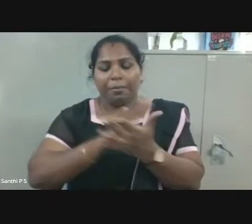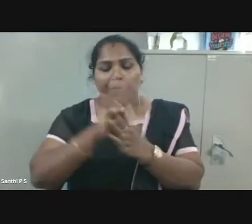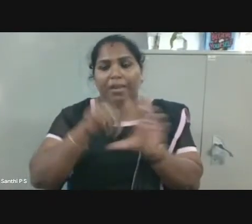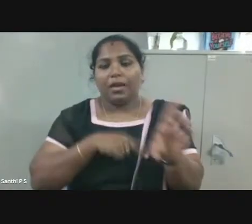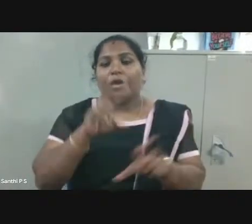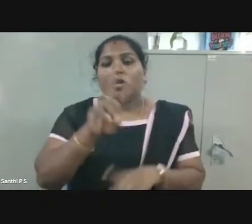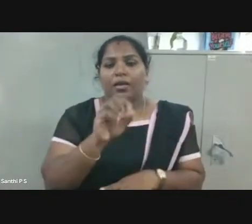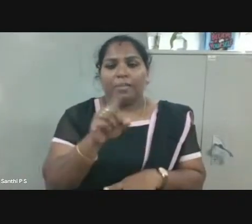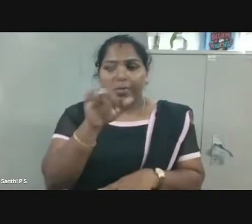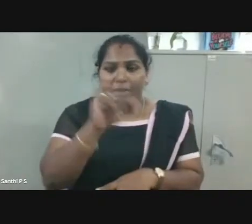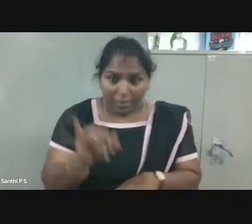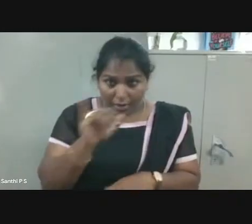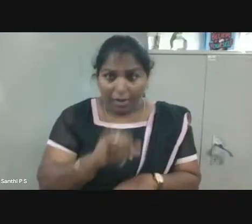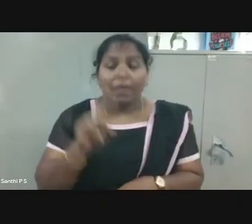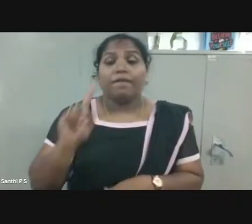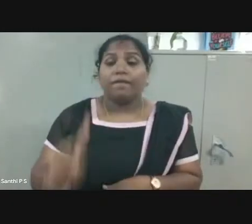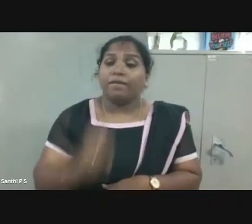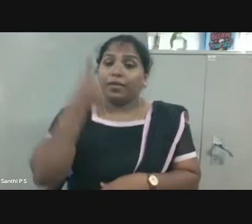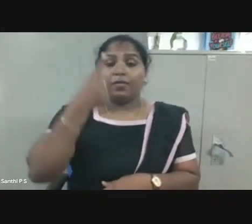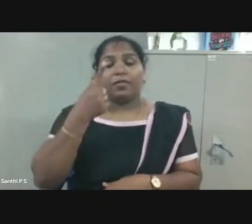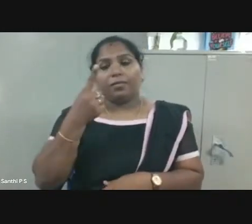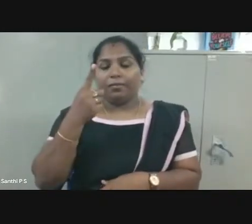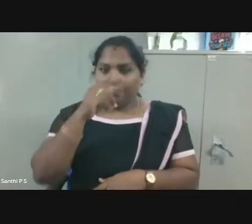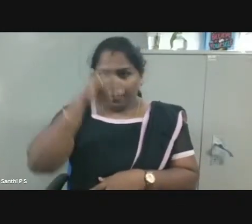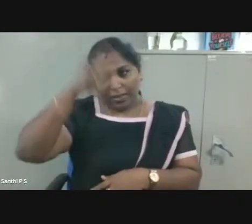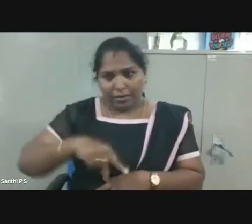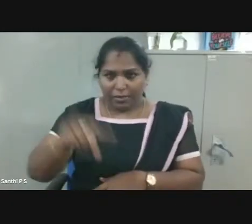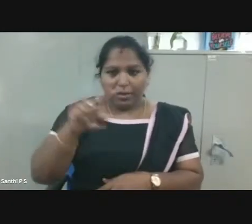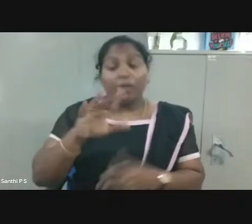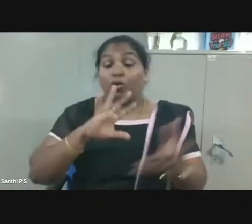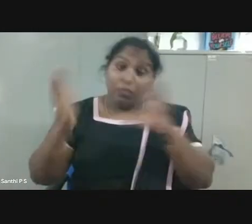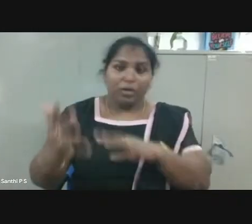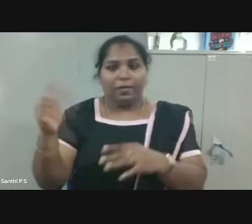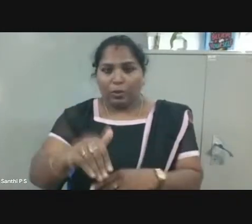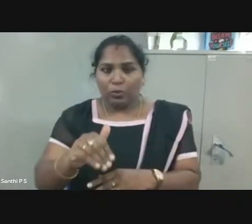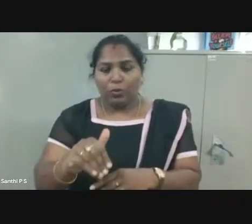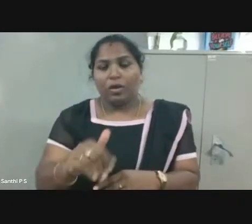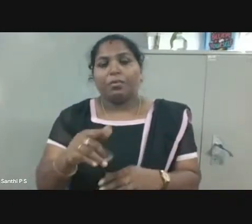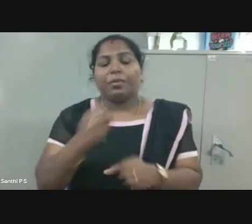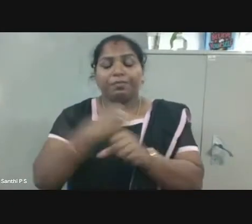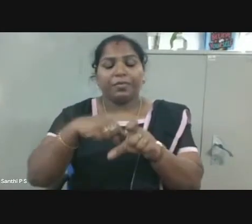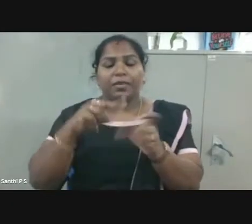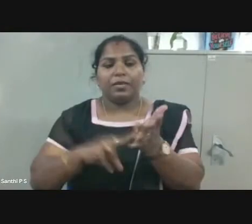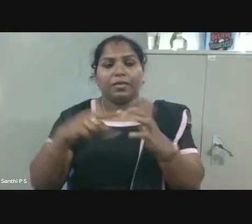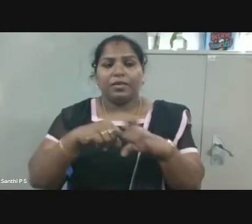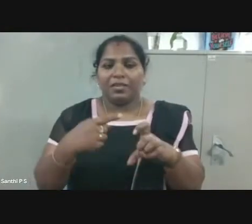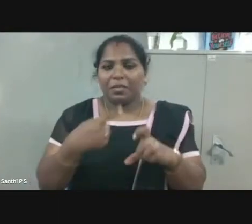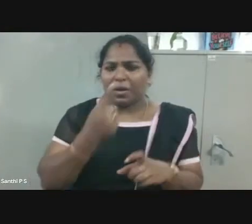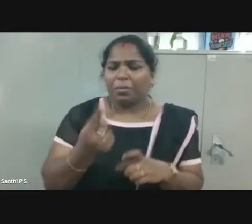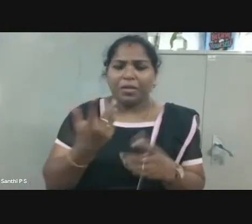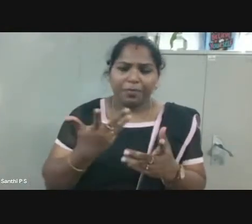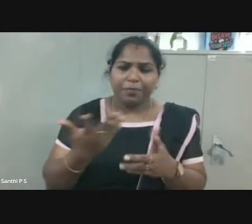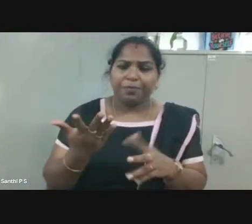2016 ആദ്യമായിട്ട് ലോകത്ത് തന്നെ അപ്രൂവ് ചെയ്യുന്നത്. അപ്പൊ അത് നമ്മൾ പറഞ്ഞ ജീൻ എന്ന് പറഞ്ഞാൽ നമ്മൾ പറഞ്ഞല്ലോ DMD